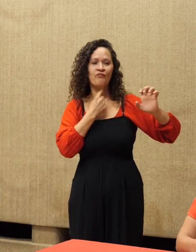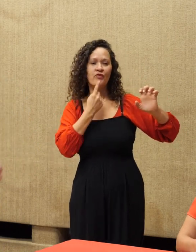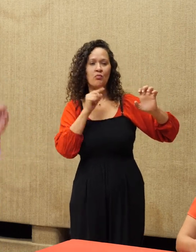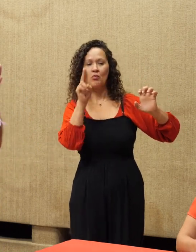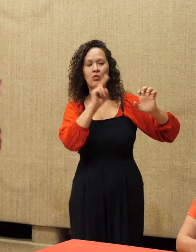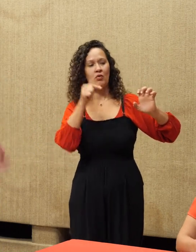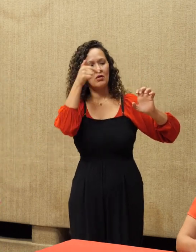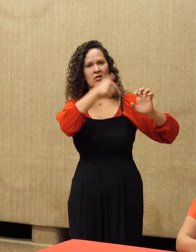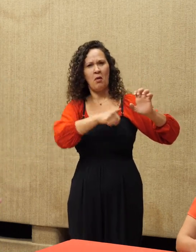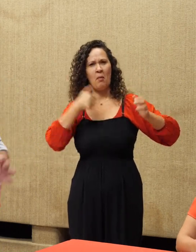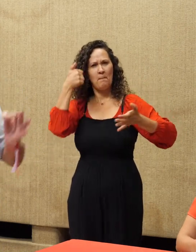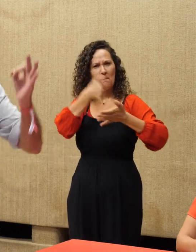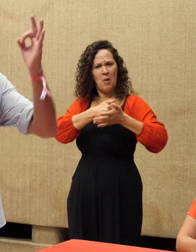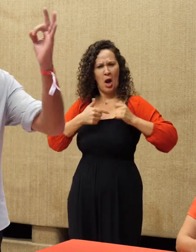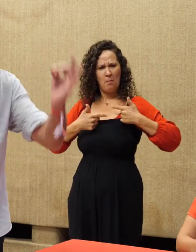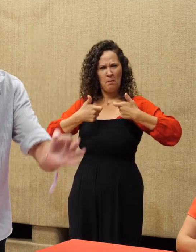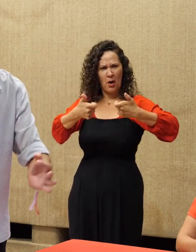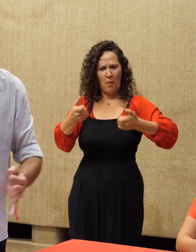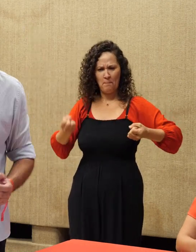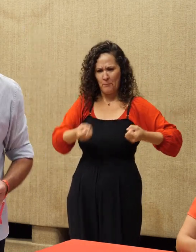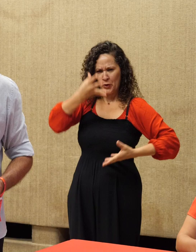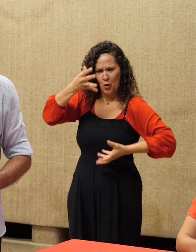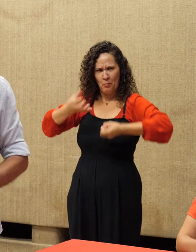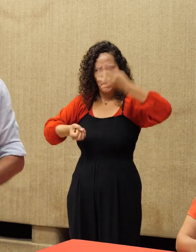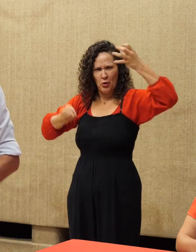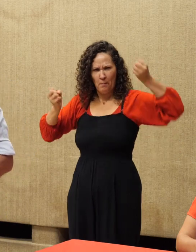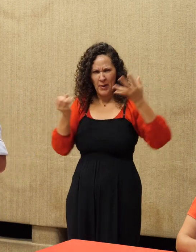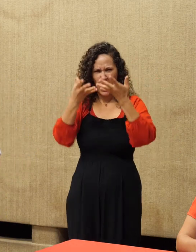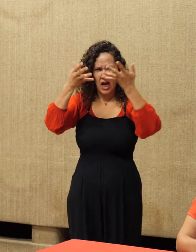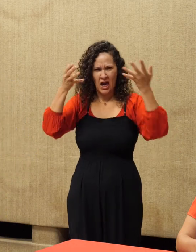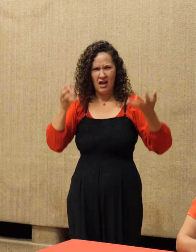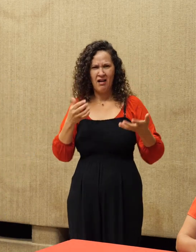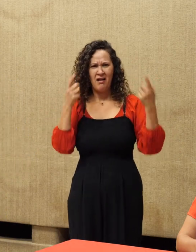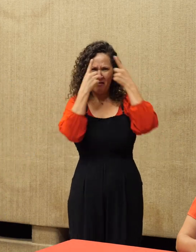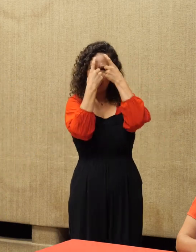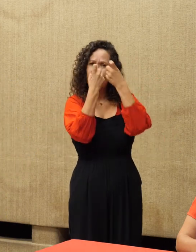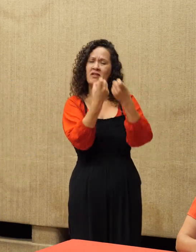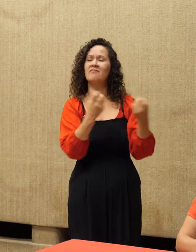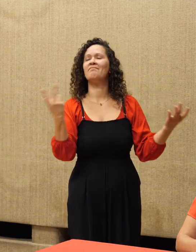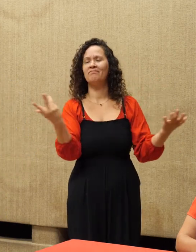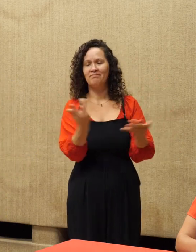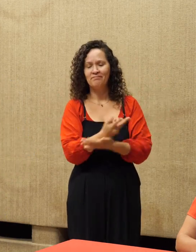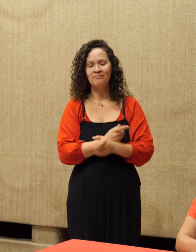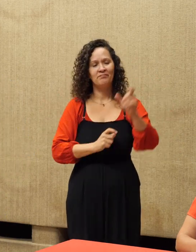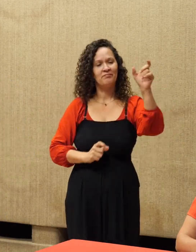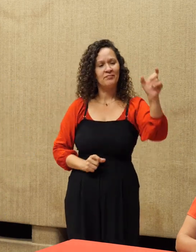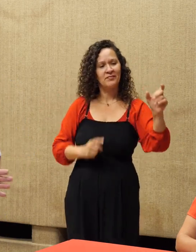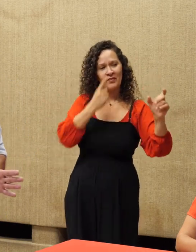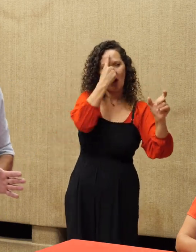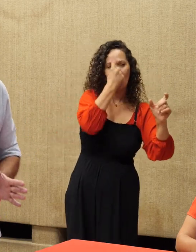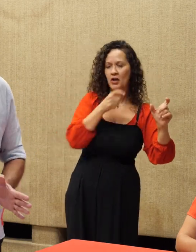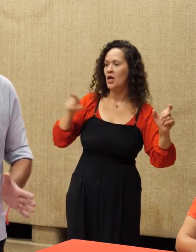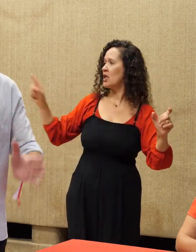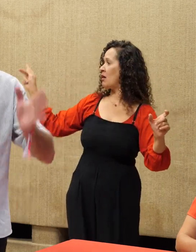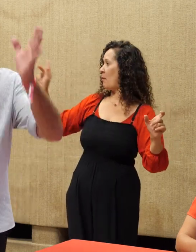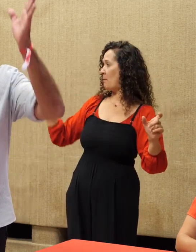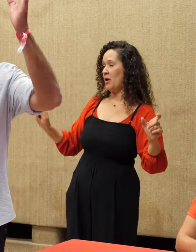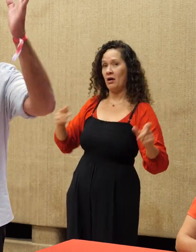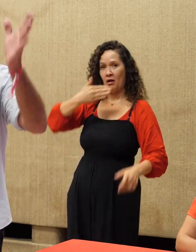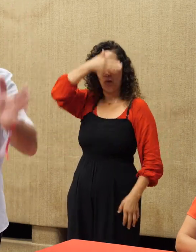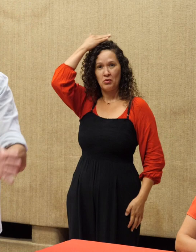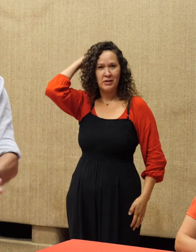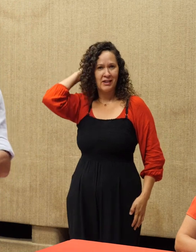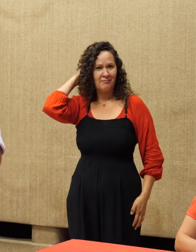vermelho, né, era porrada, bomba de gás lacrimogênio, né, e foi assim, né, não só durante o governo Temer, que